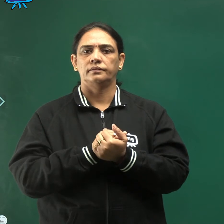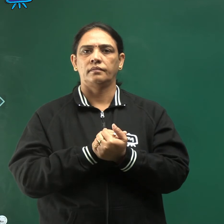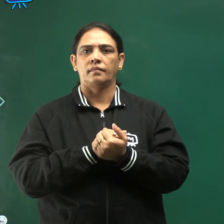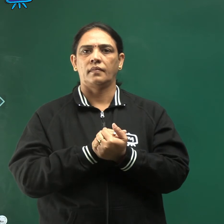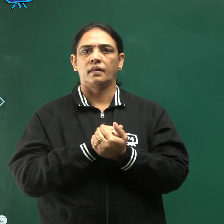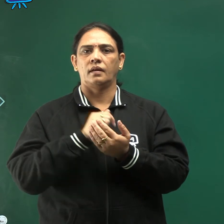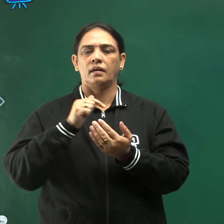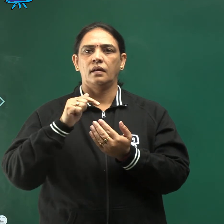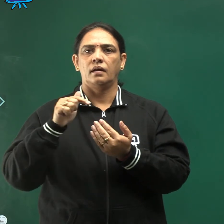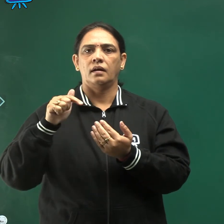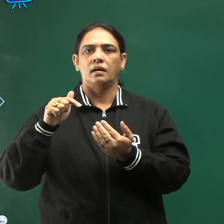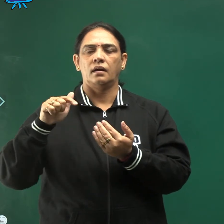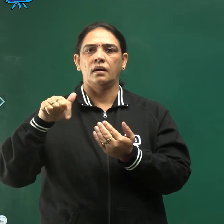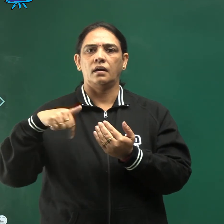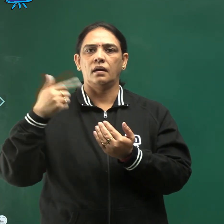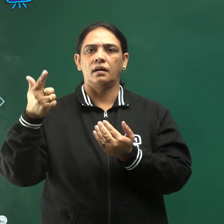अगली बार के नीचे